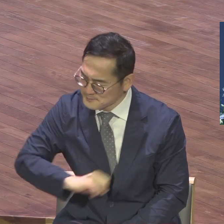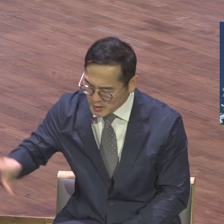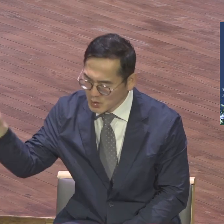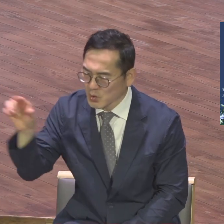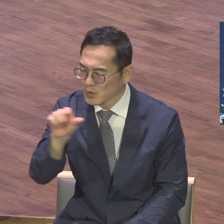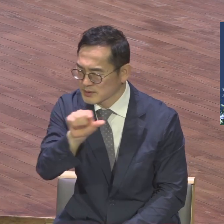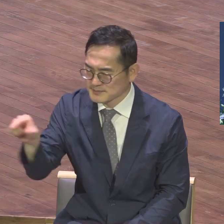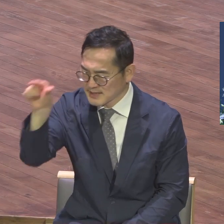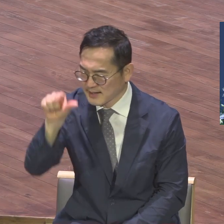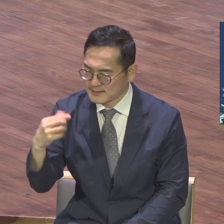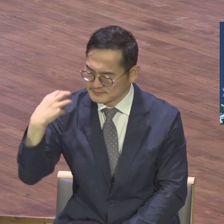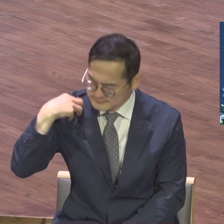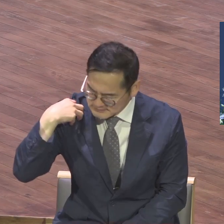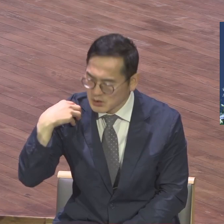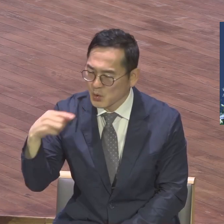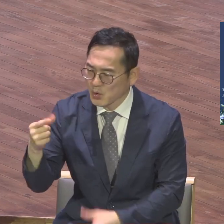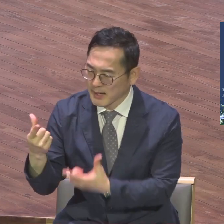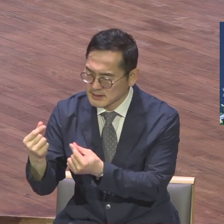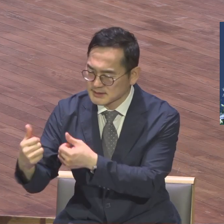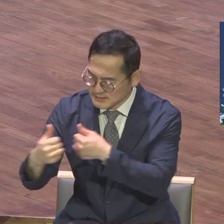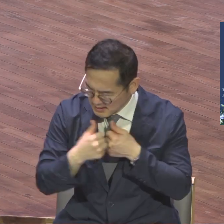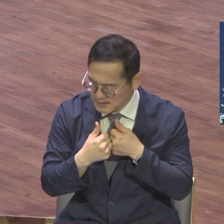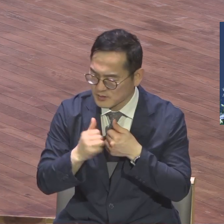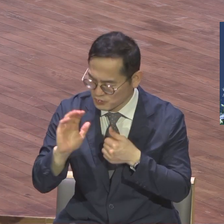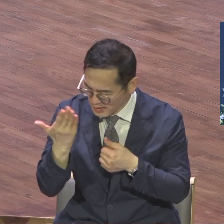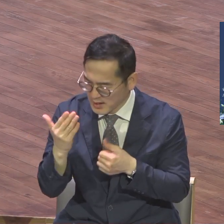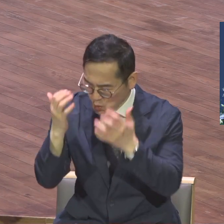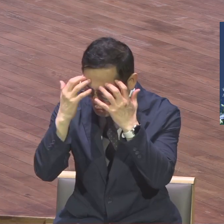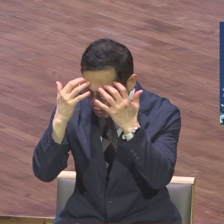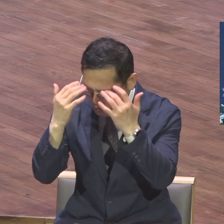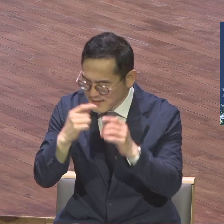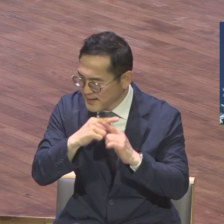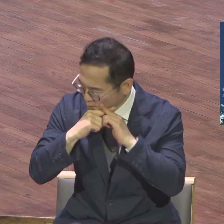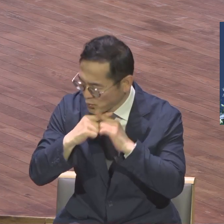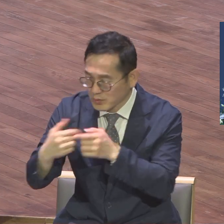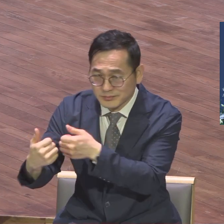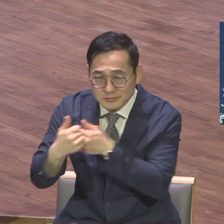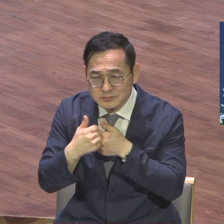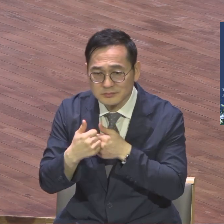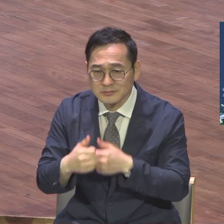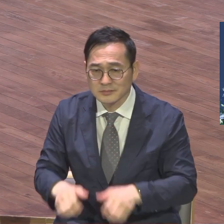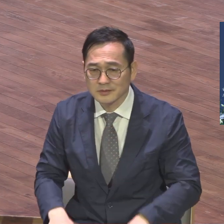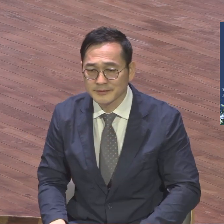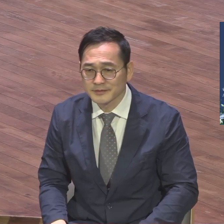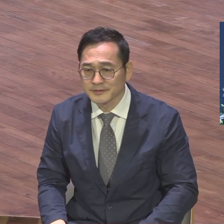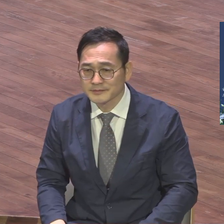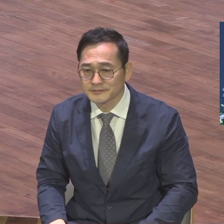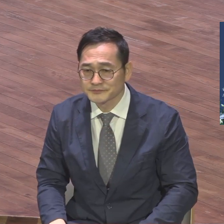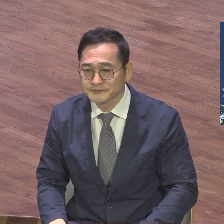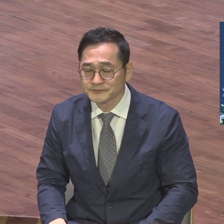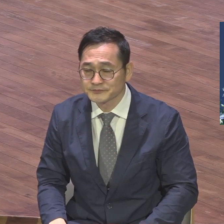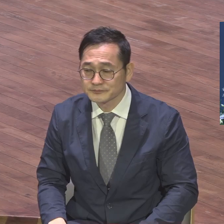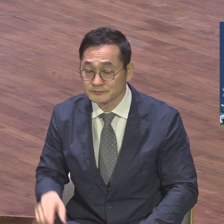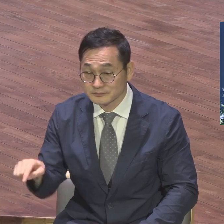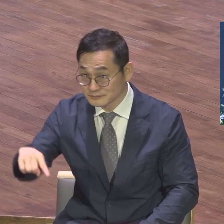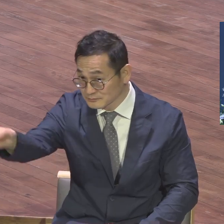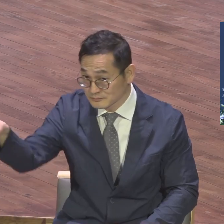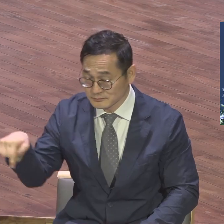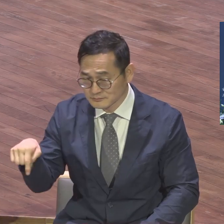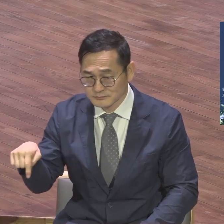지고 나를 따를 것이니라 라고 말씀하셨어요. 그런데 이런 십자가 지는 삶을 감당하기